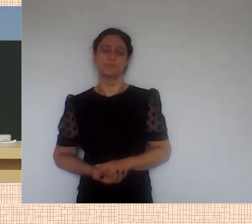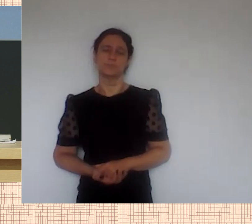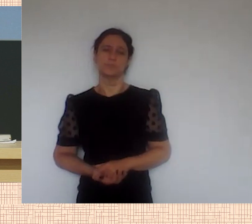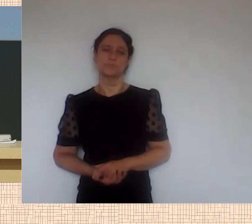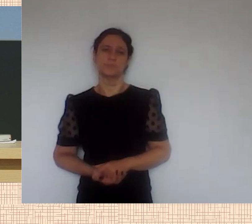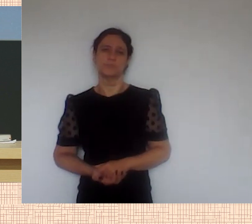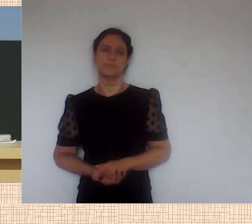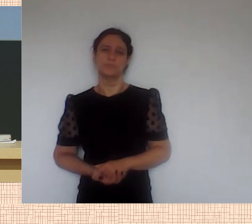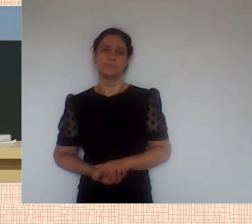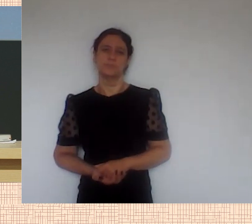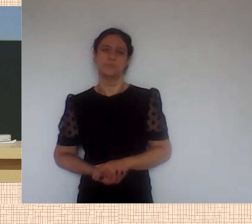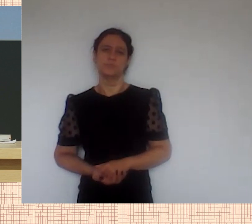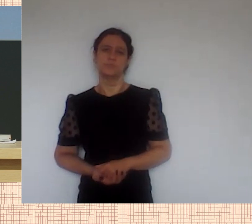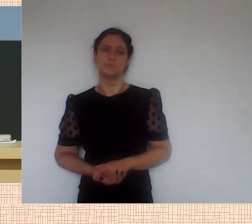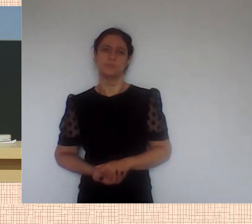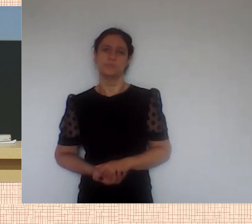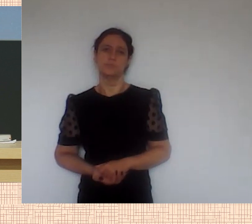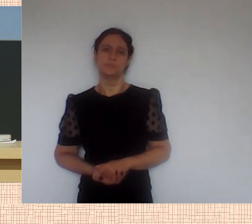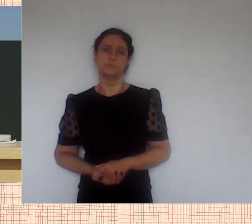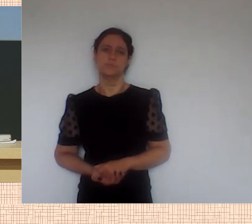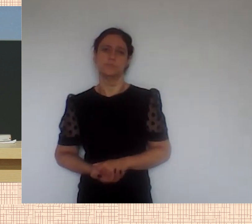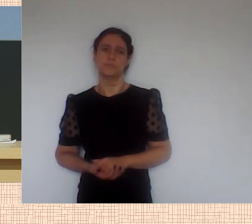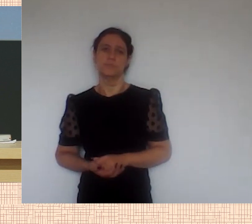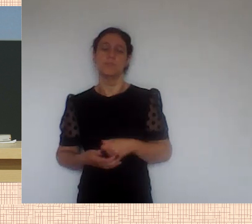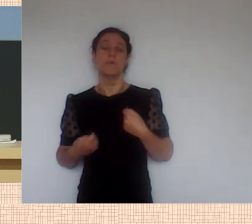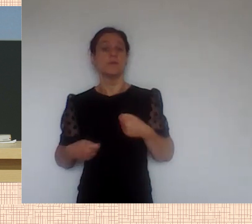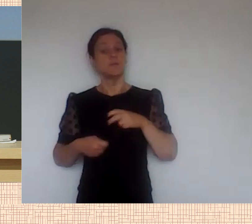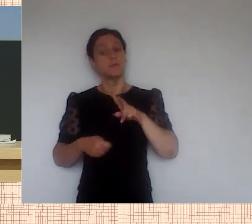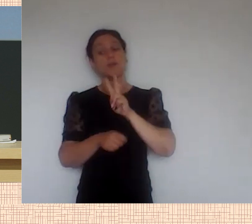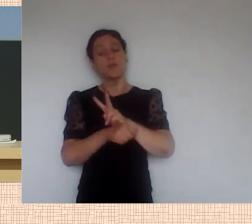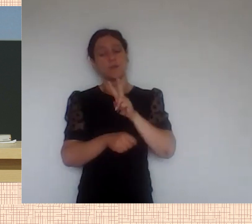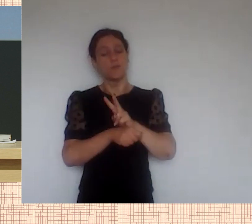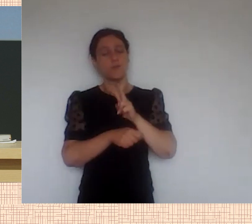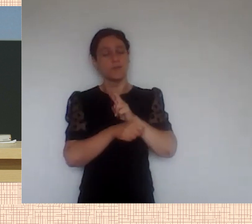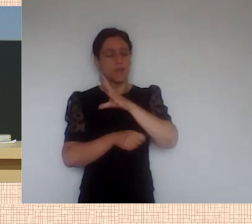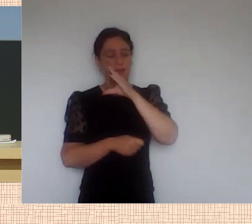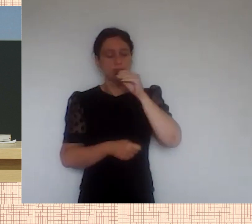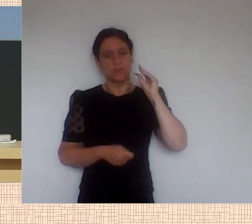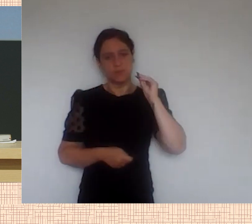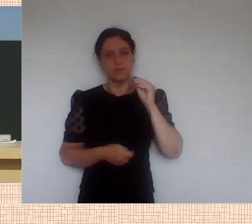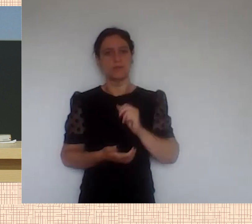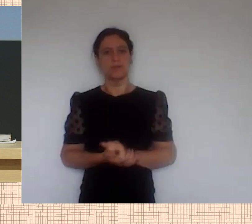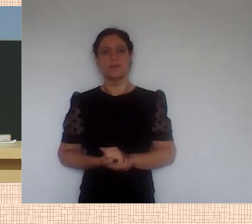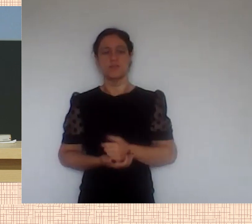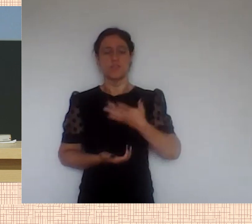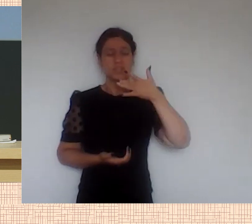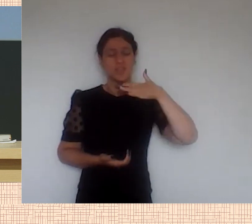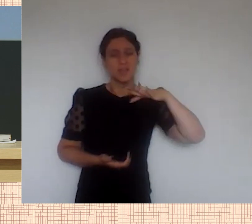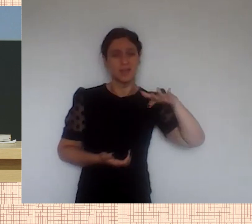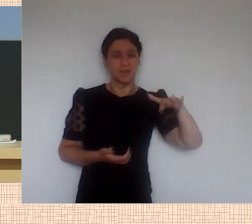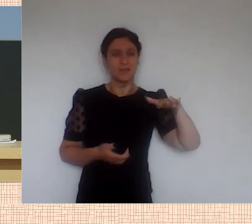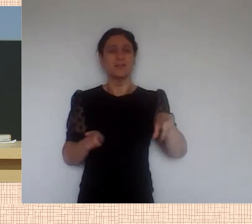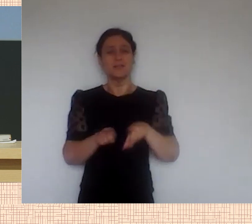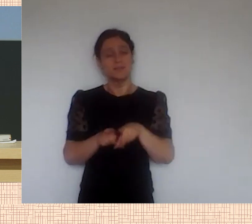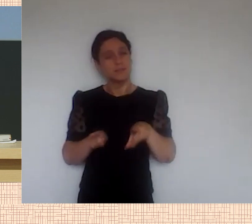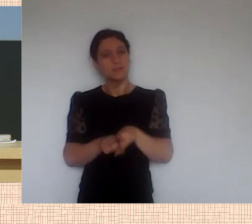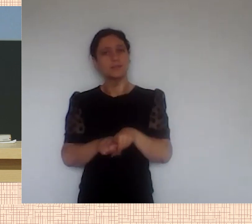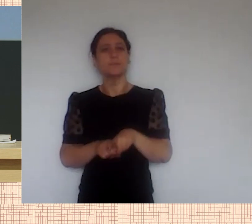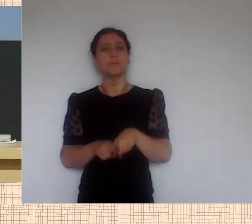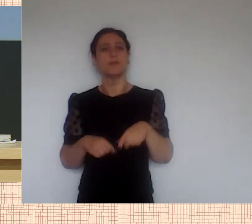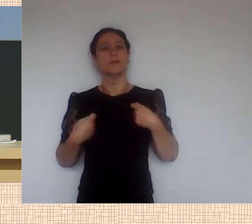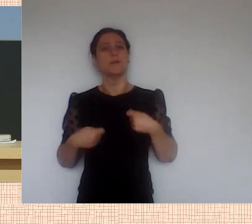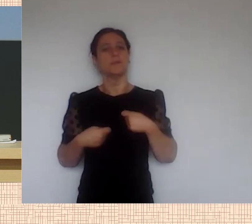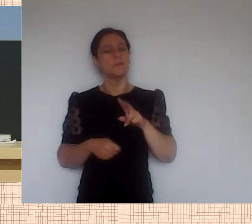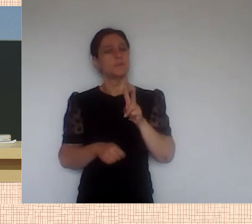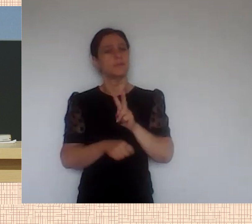Vamos cuidar dos adolescentes. As nossas crianças pré-adolescentes, irmãos, não têm conceito que